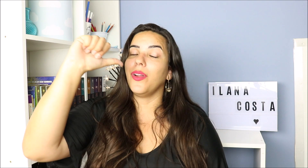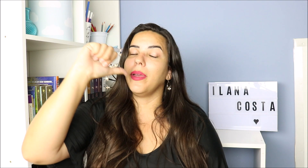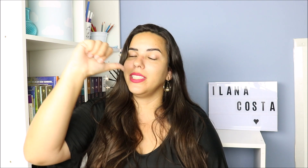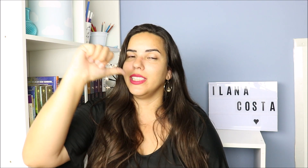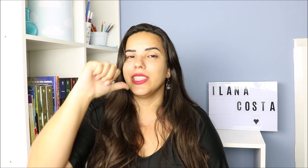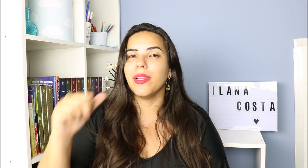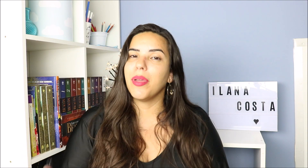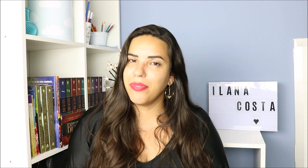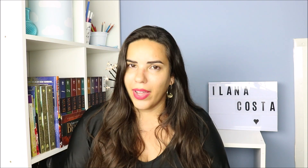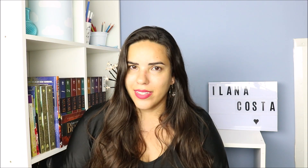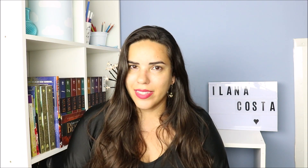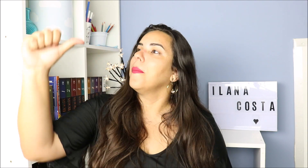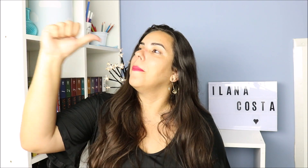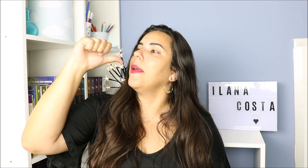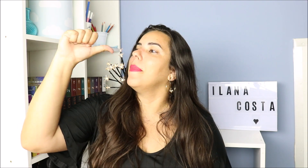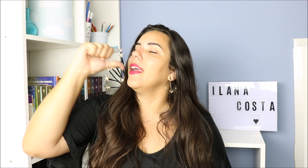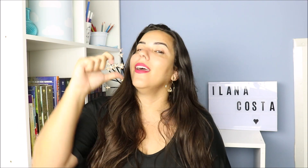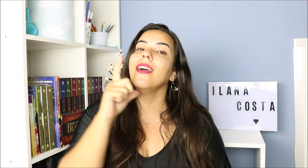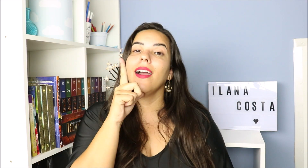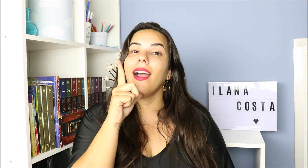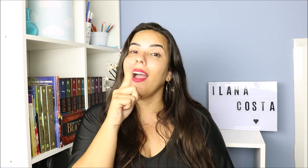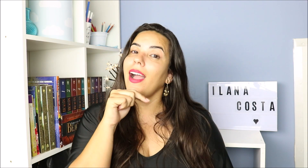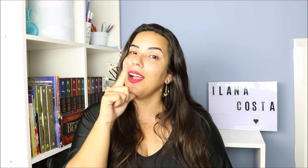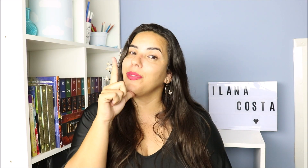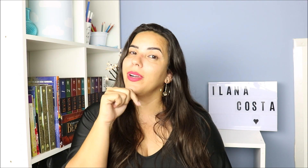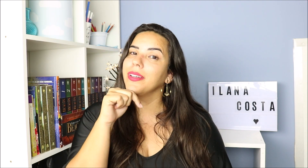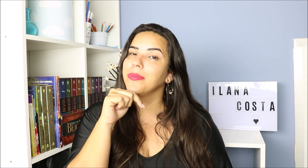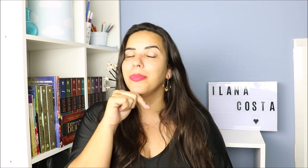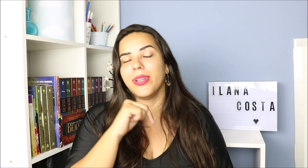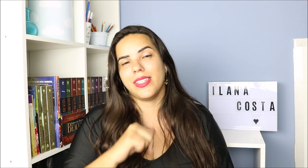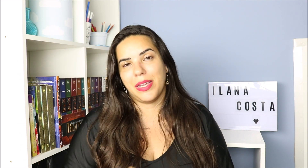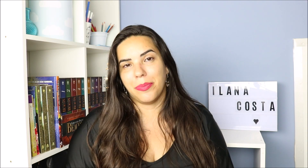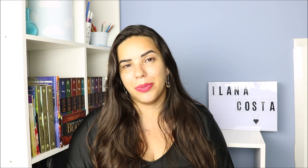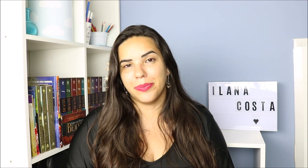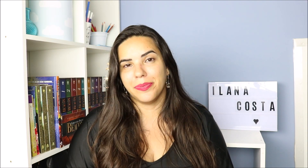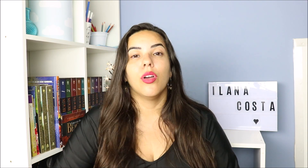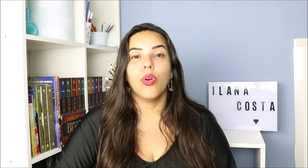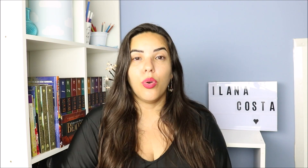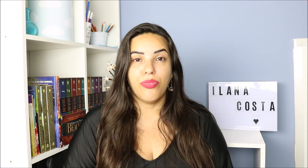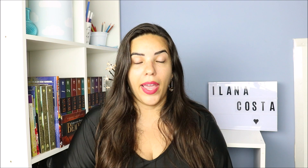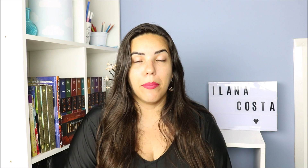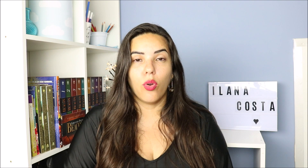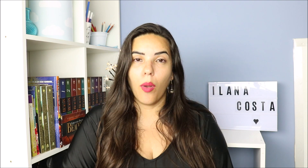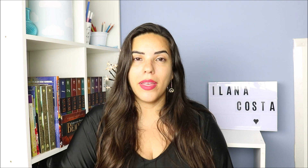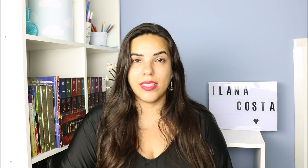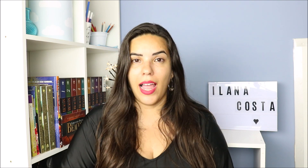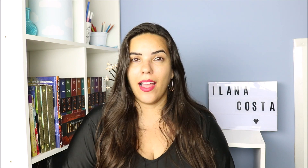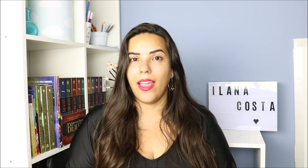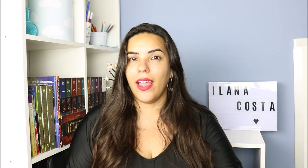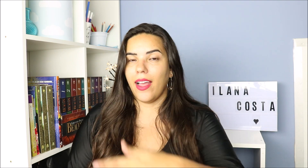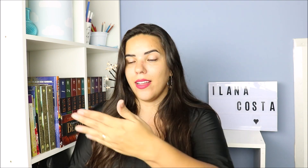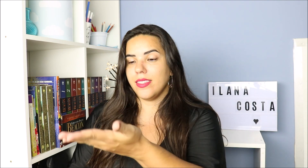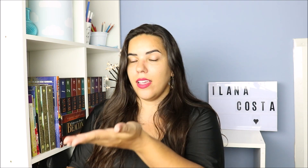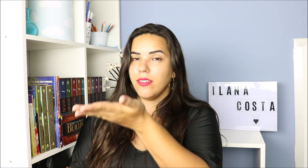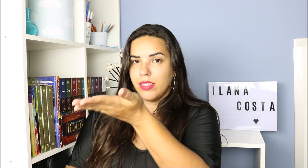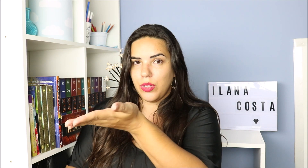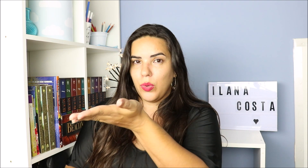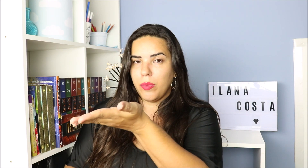geralmente a gente também faz. Beber água, por exemplo. O verbo começar é assim, segura uma